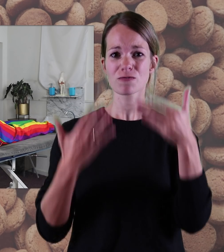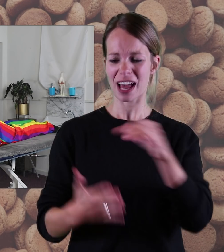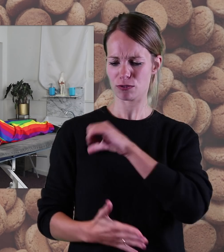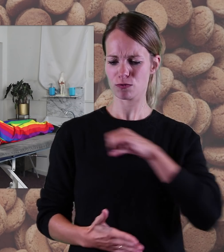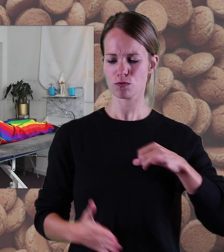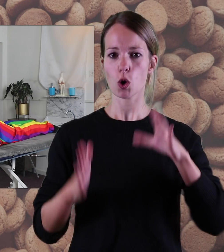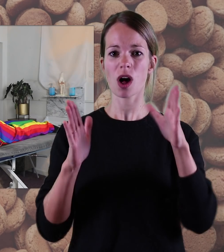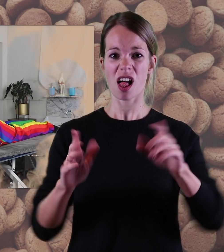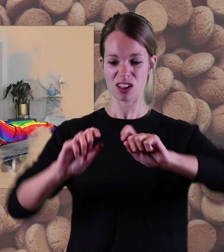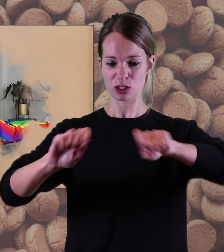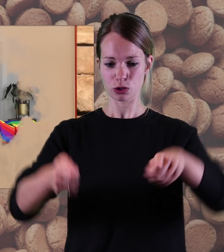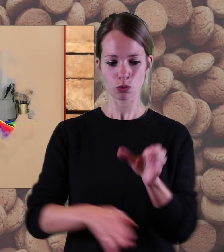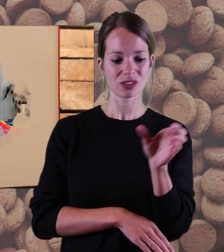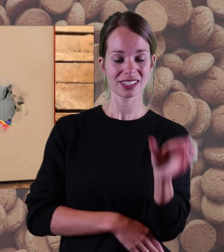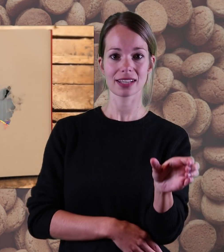al hun schoentje zetten.